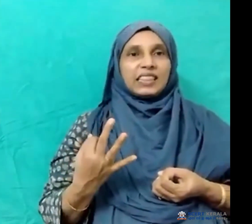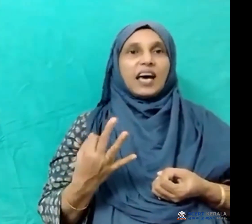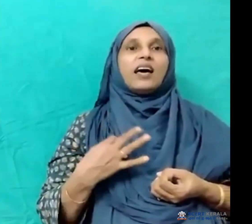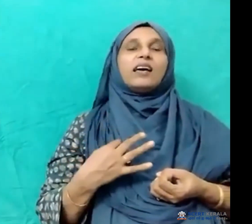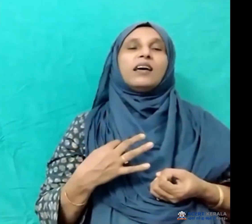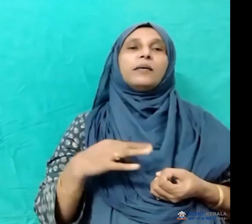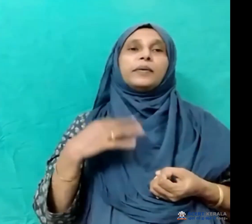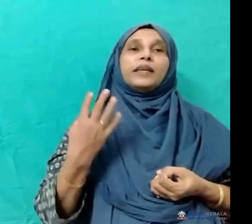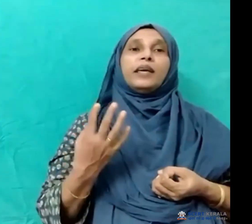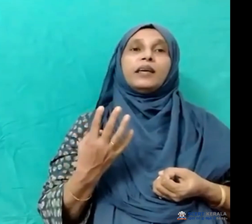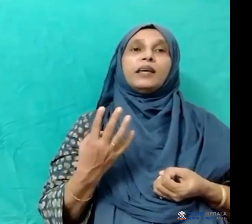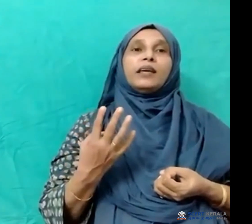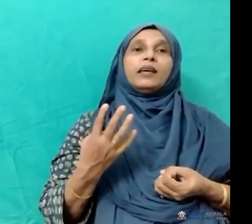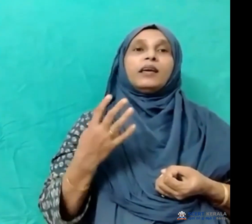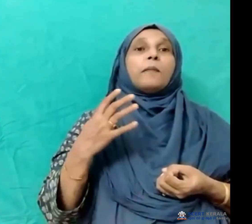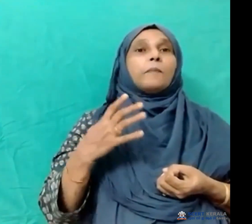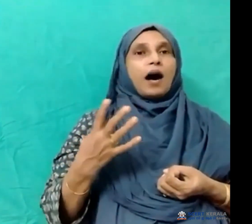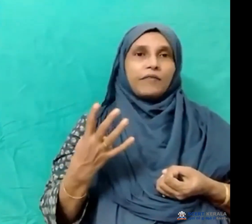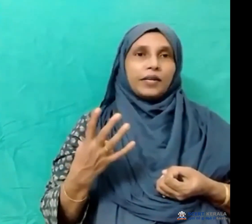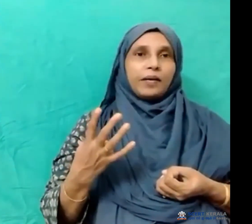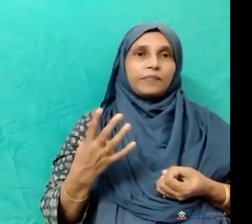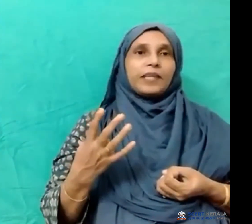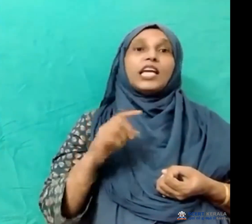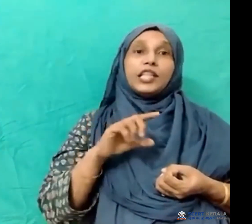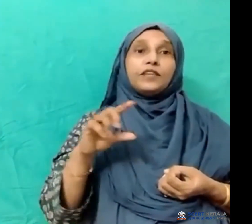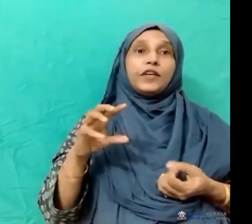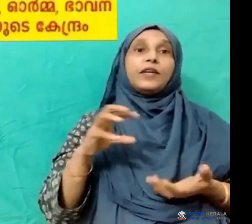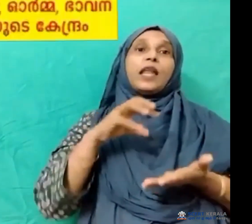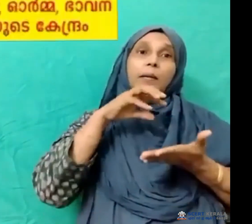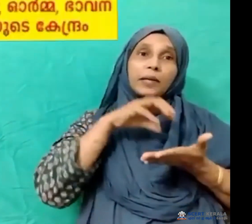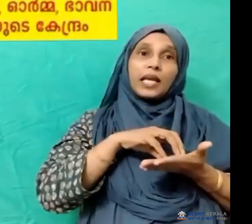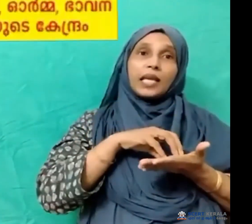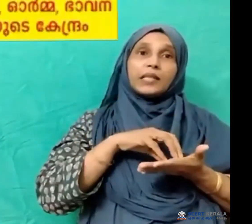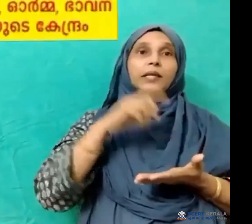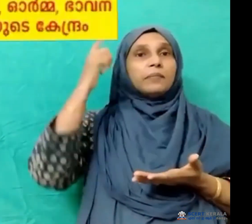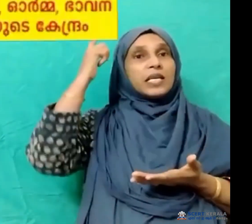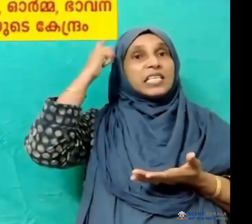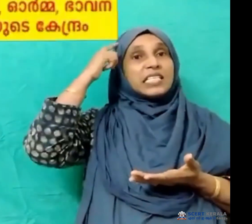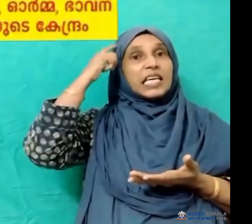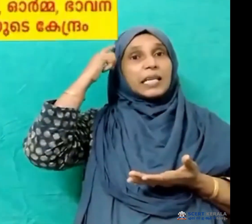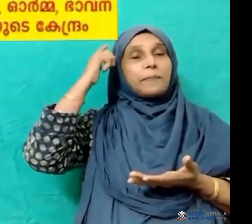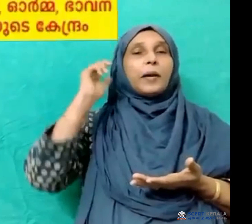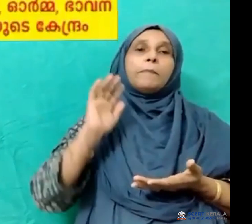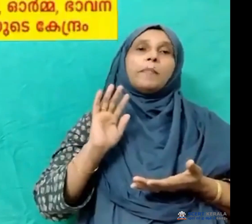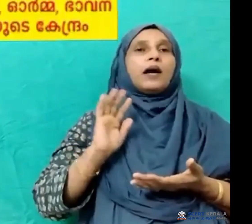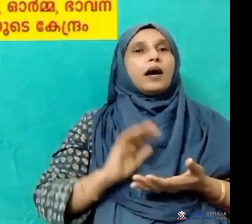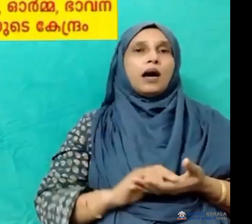ചിന്ത, പിന്നെ ഭാവന എന്നിവയുടെ എല്ലാം കേന്ദ്രം ശരീരം